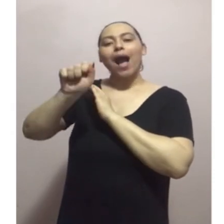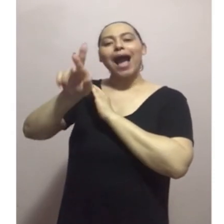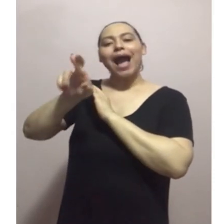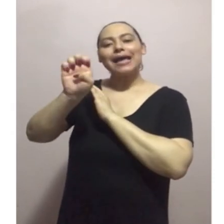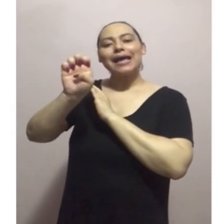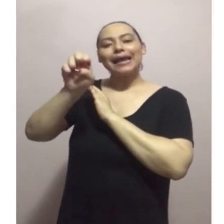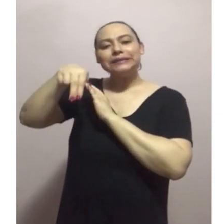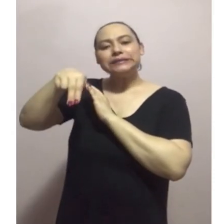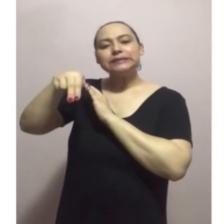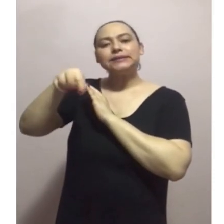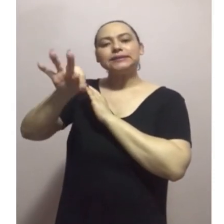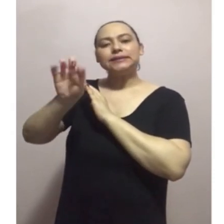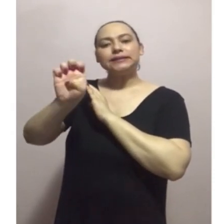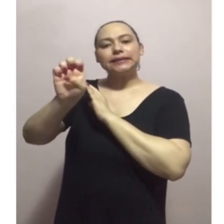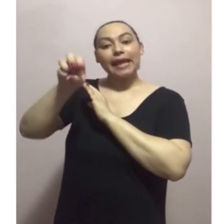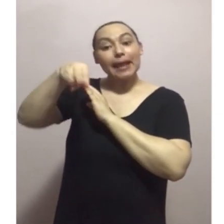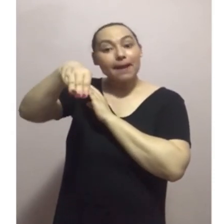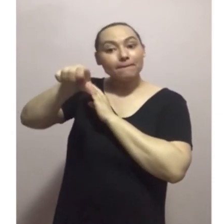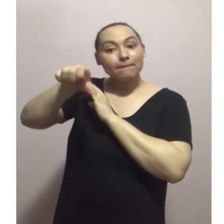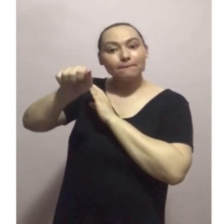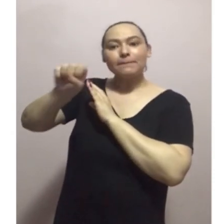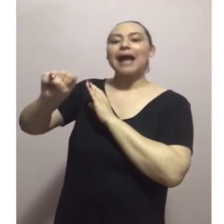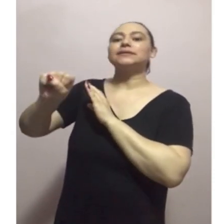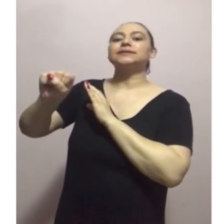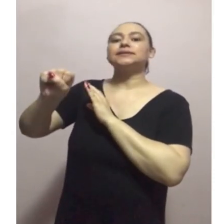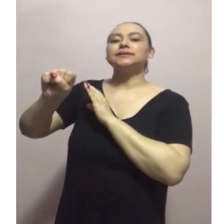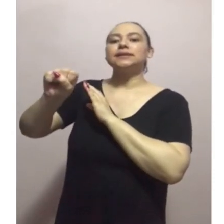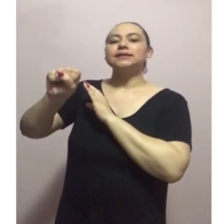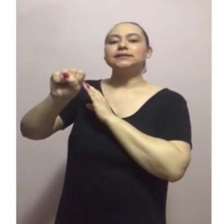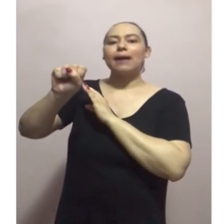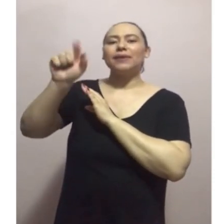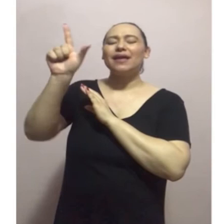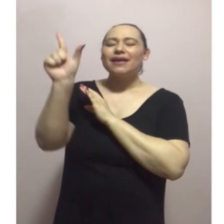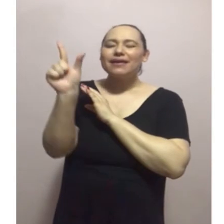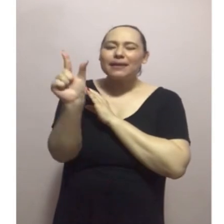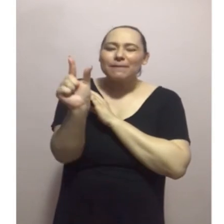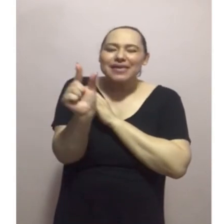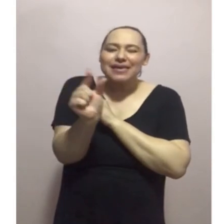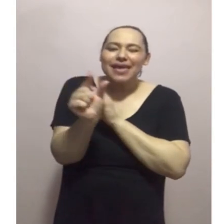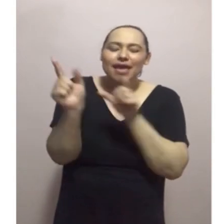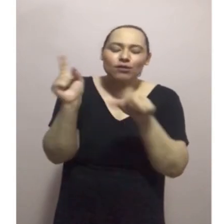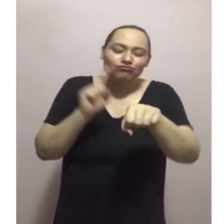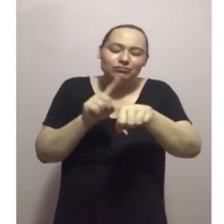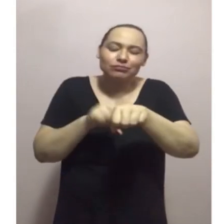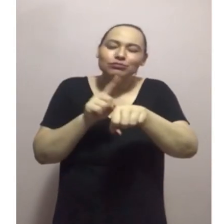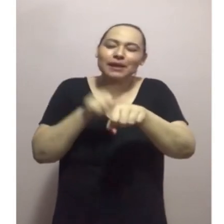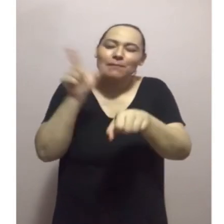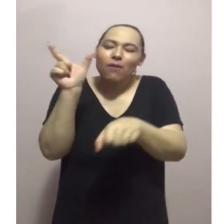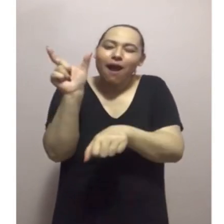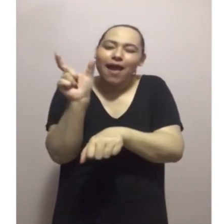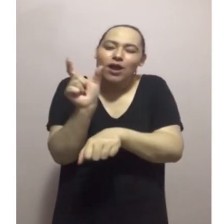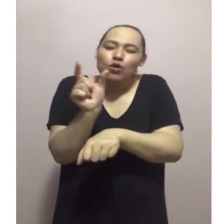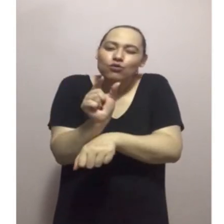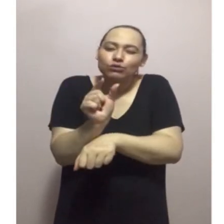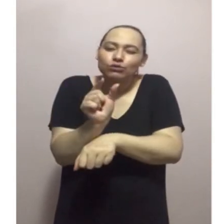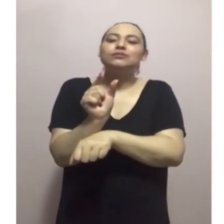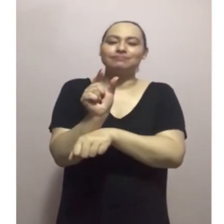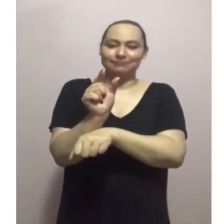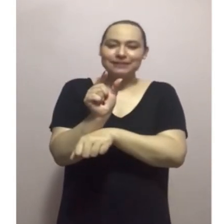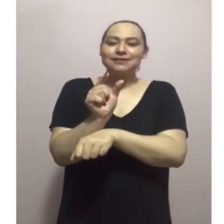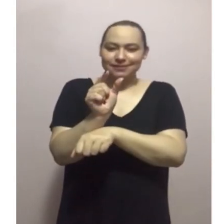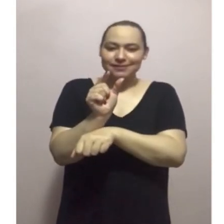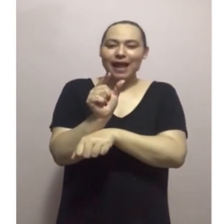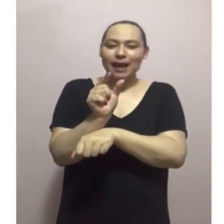experiência rápida que para a web é muito simpática, né? De pequenas pílulas que tem ali uma relação